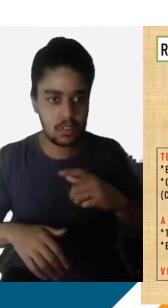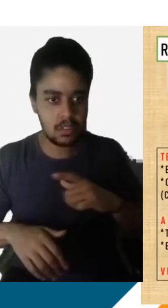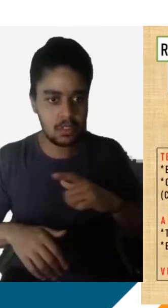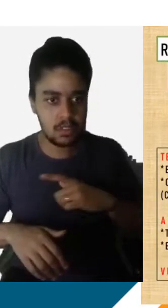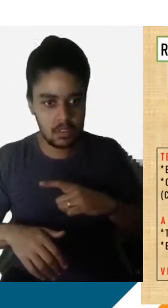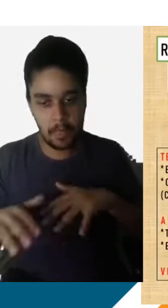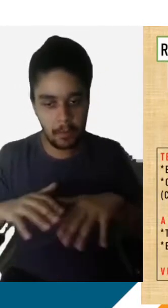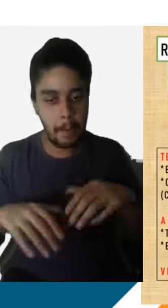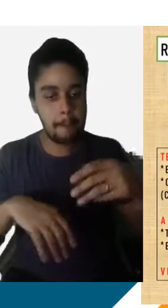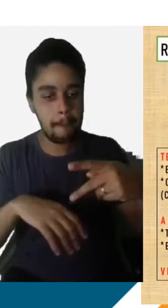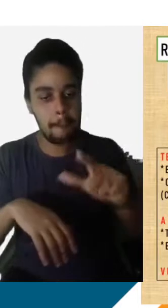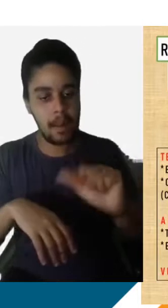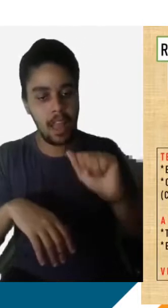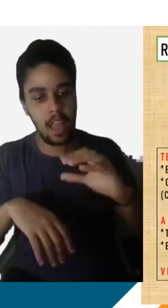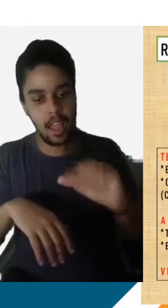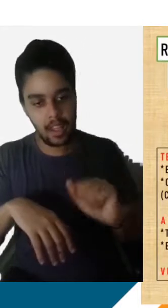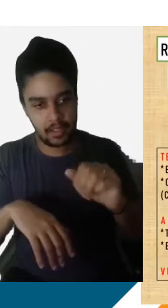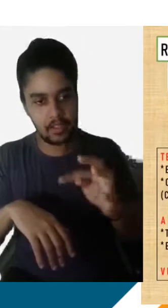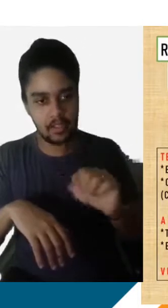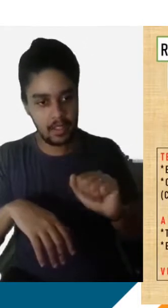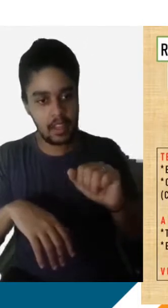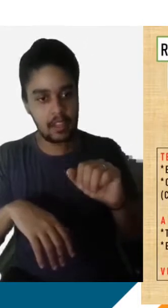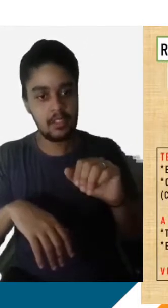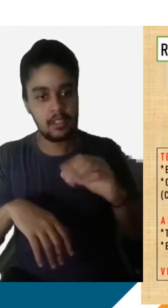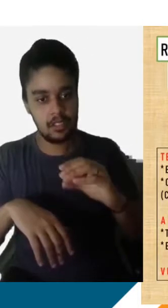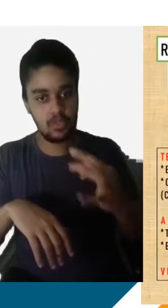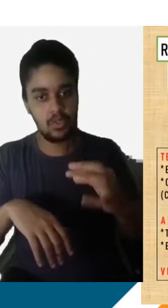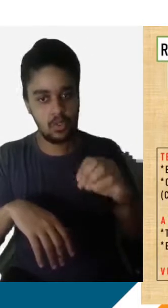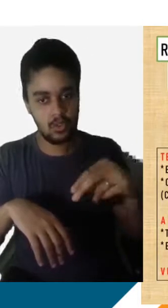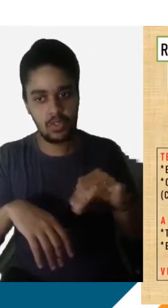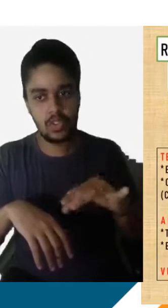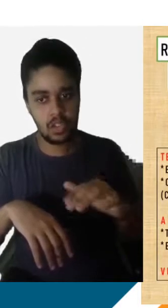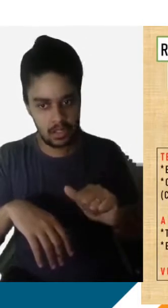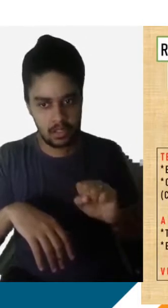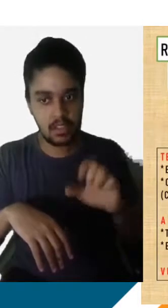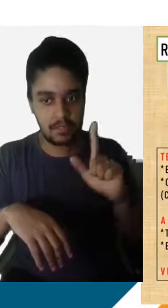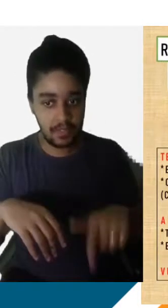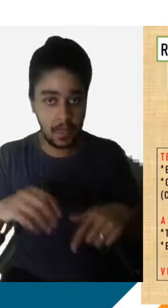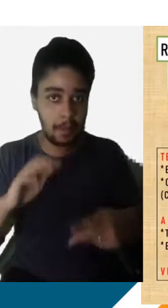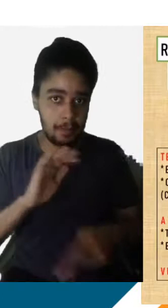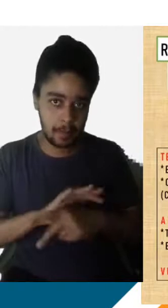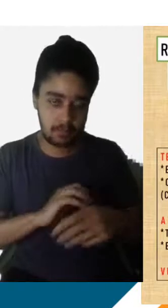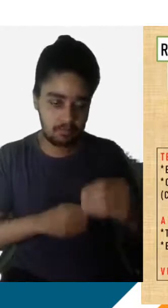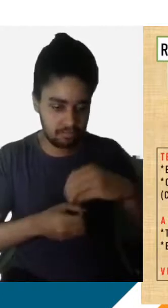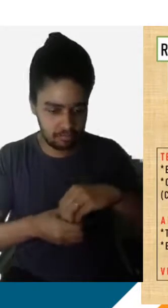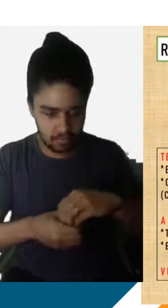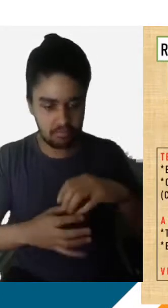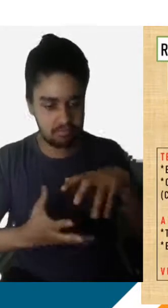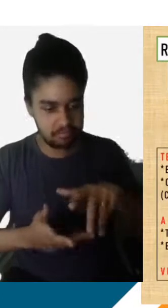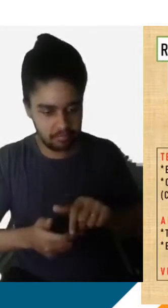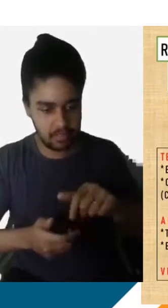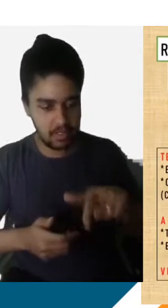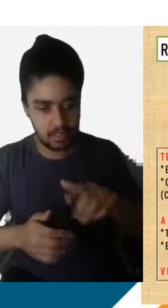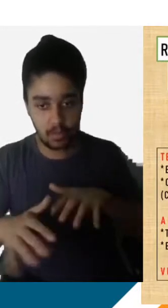a partir do movimento das placas tectônicas. Nós sabemos que as placas tectônicas são porções da litosfera. Esses movimentos